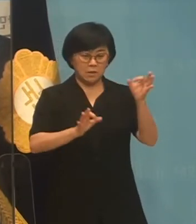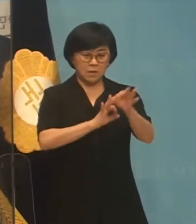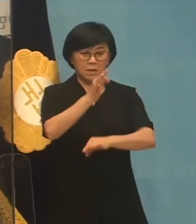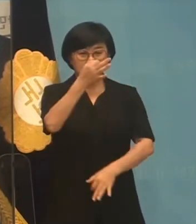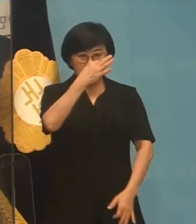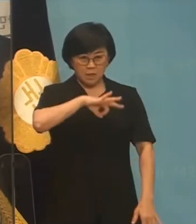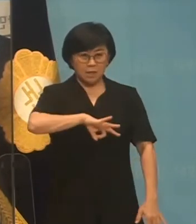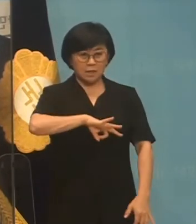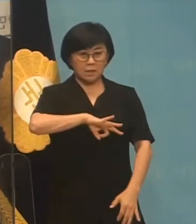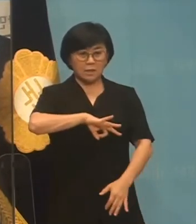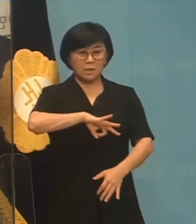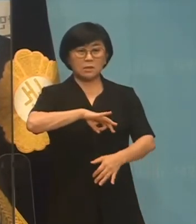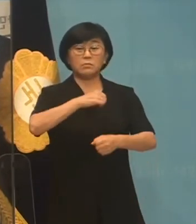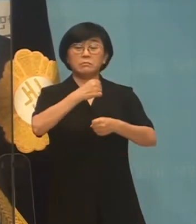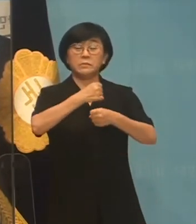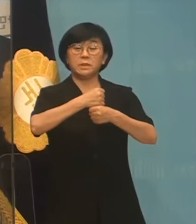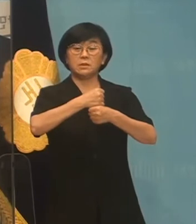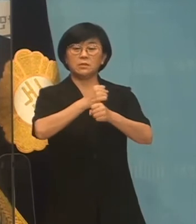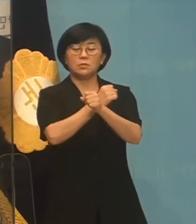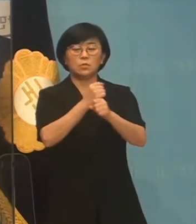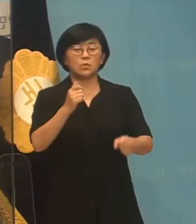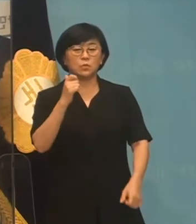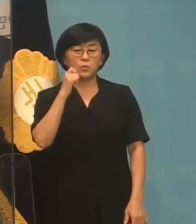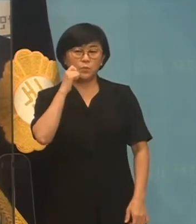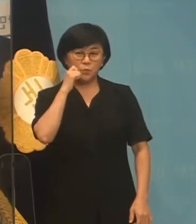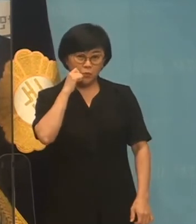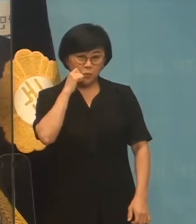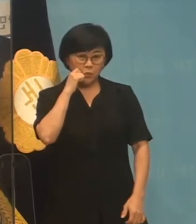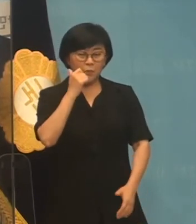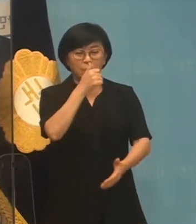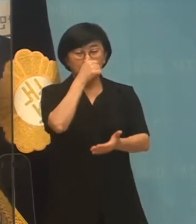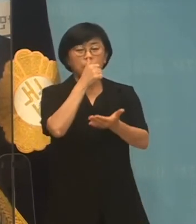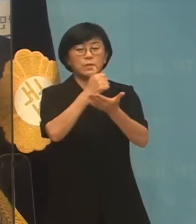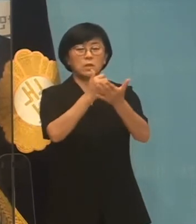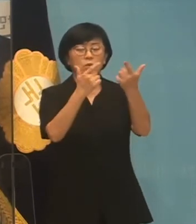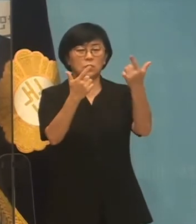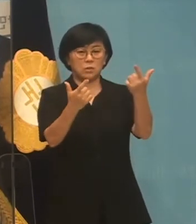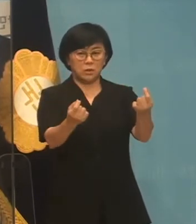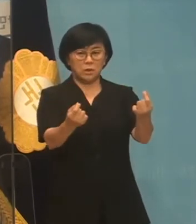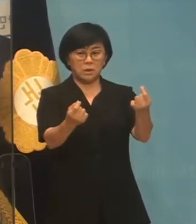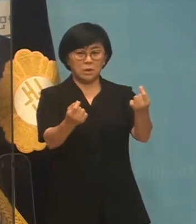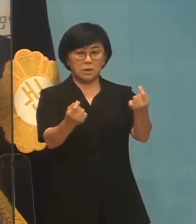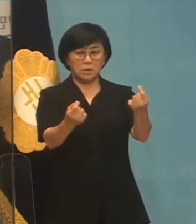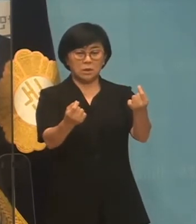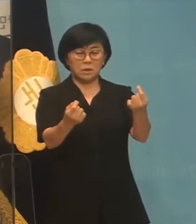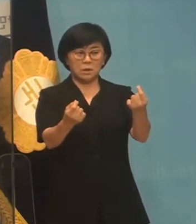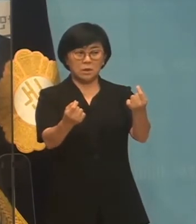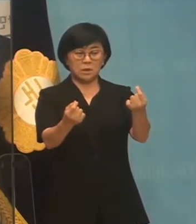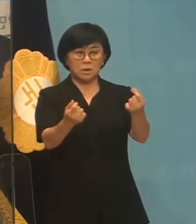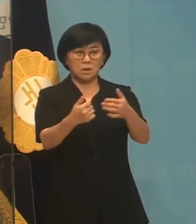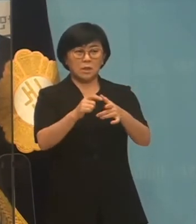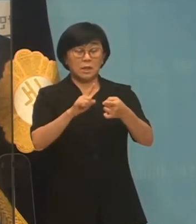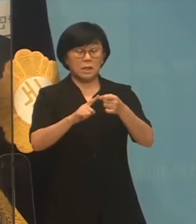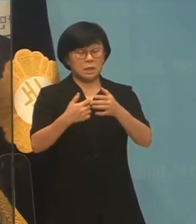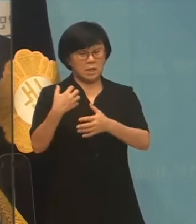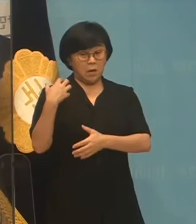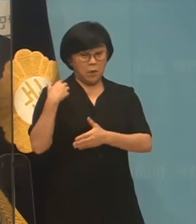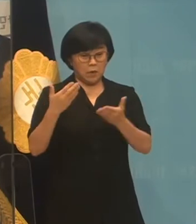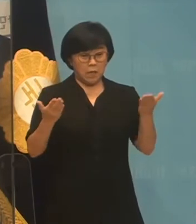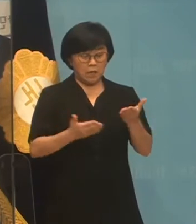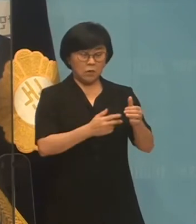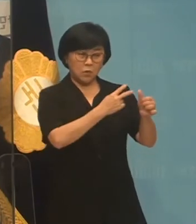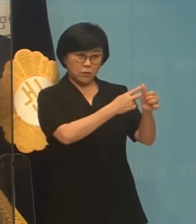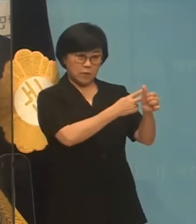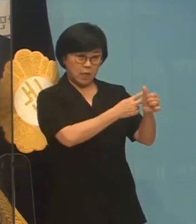이익을 창출한 행위는 용서받기 힘든 범죄이며 금지와 사명으로 묵묵히 일하는